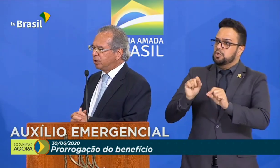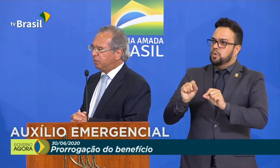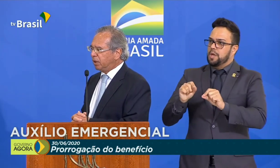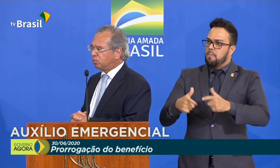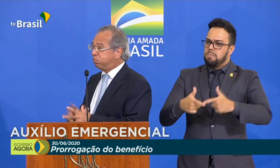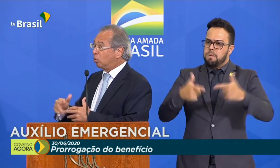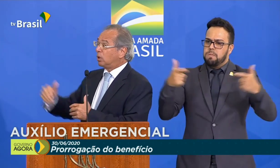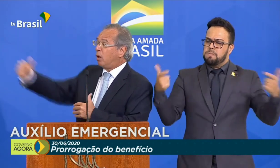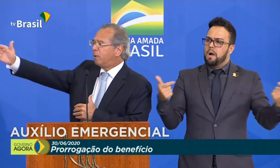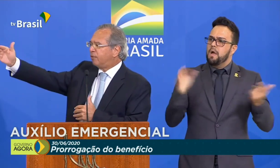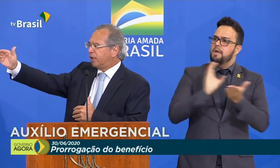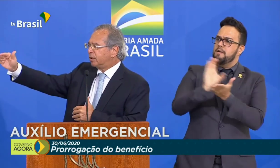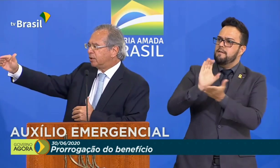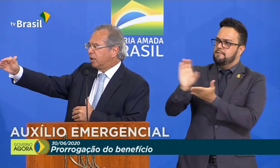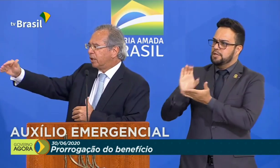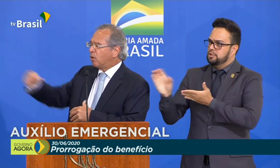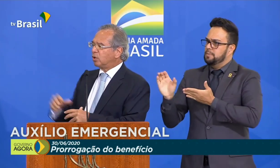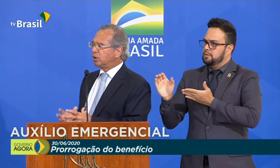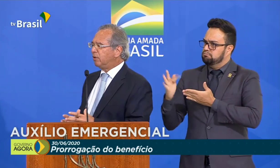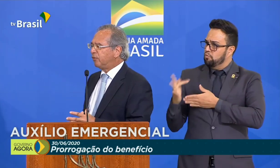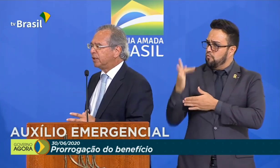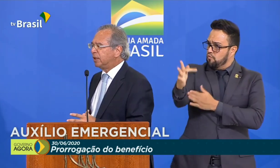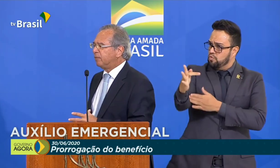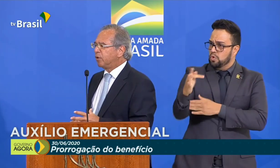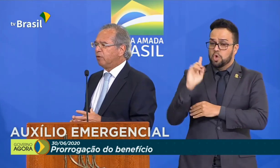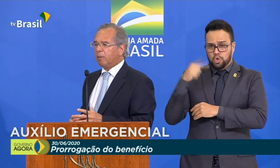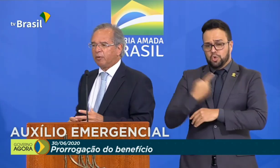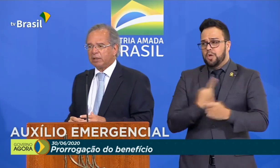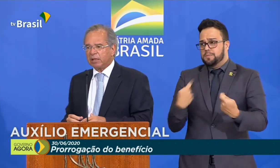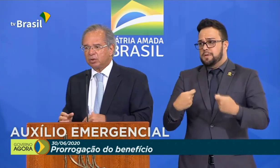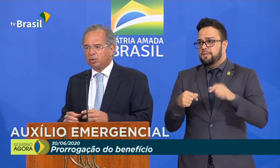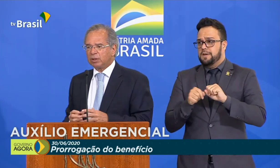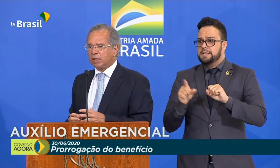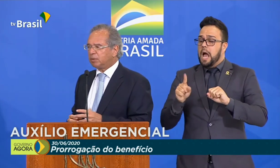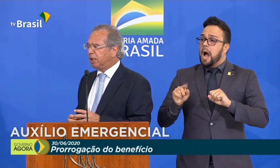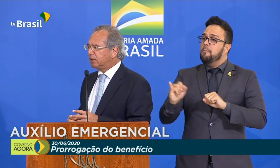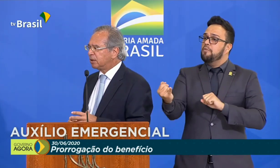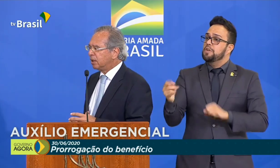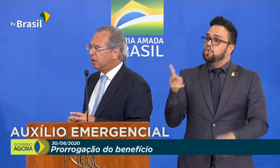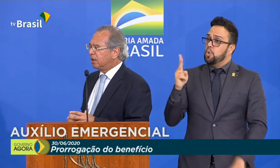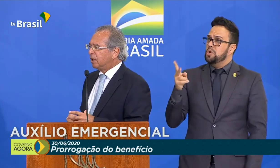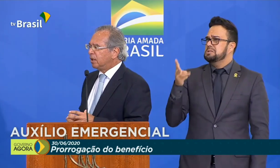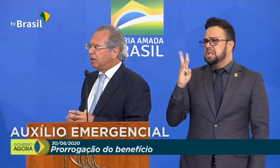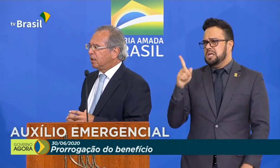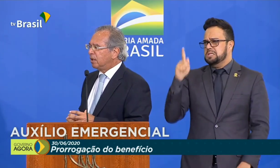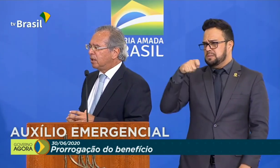ampliação de investimentos brutal para frente, que é o que nós devemos fazer. Vamos aproveitar esses 2, 3 meses